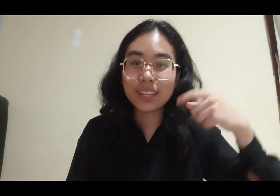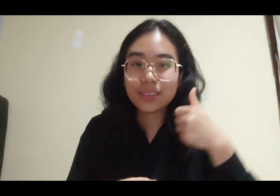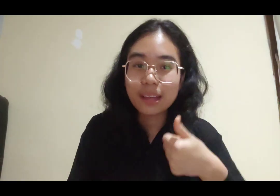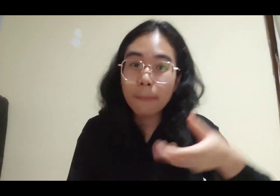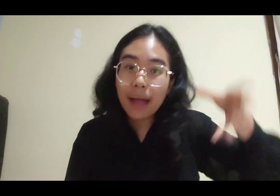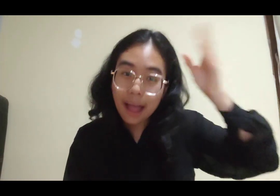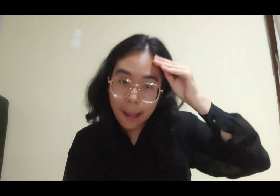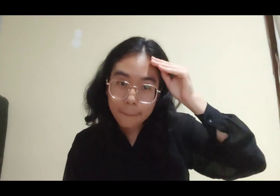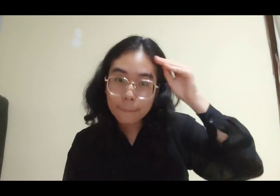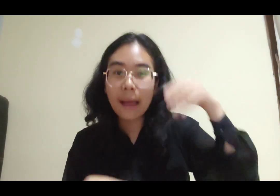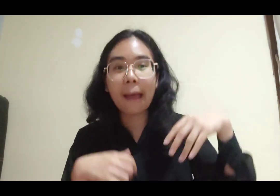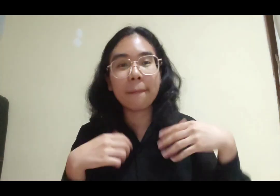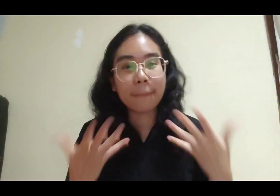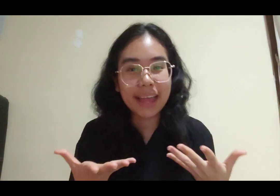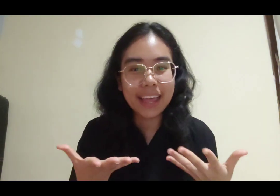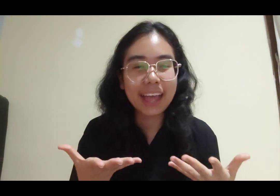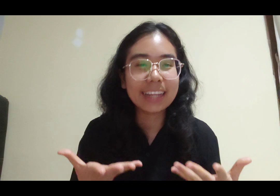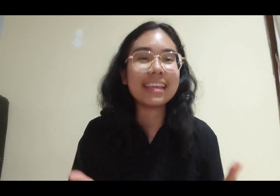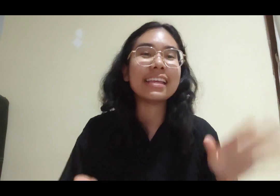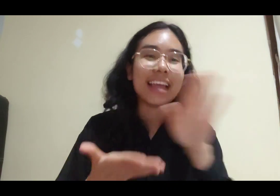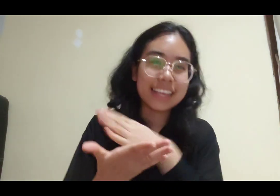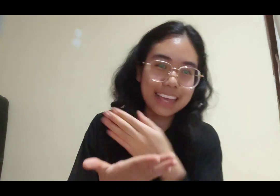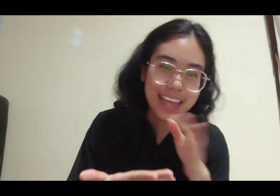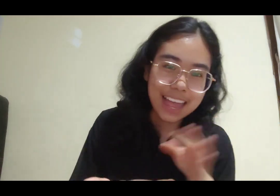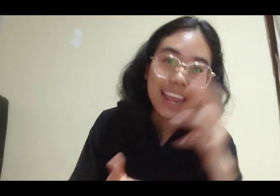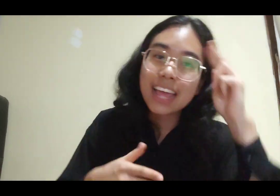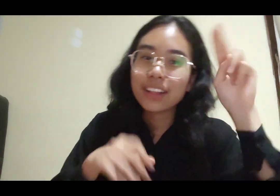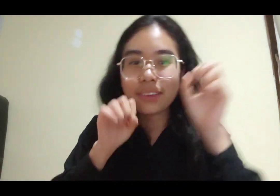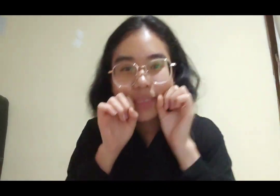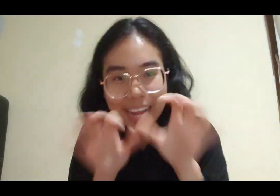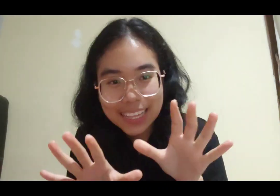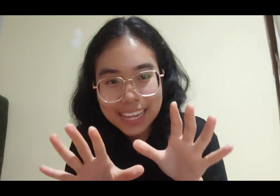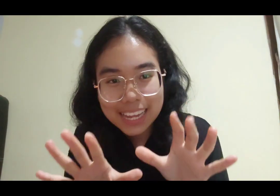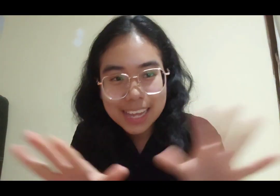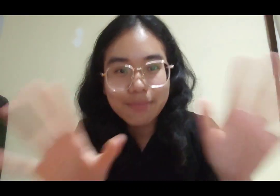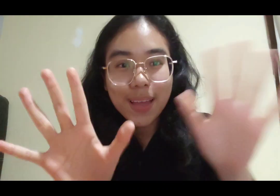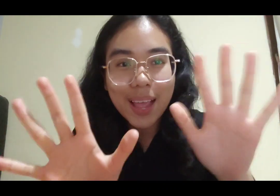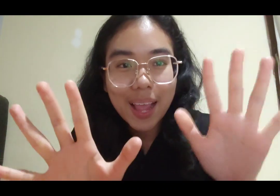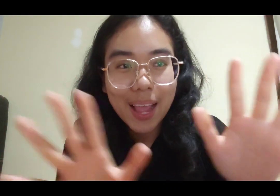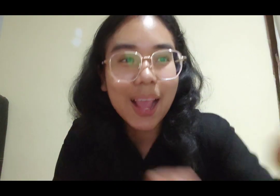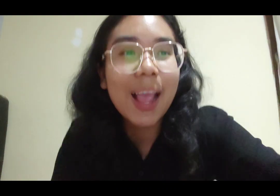paham apa yang dinyanyikan. Tuhan memberkati. Bye.